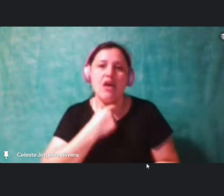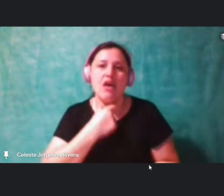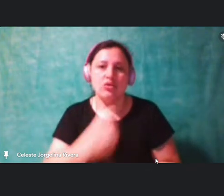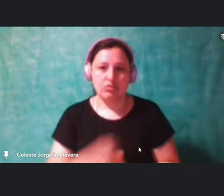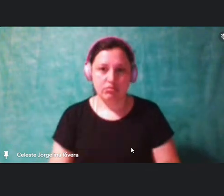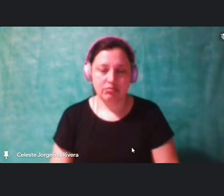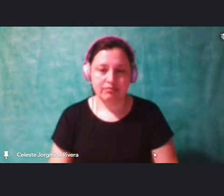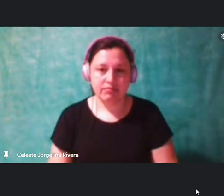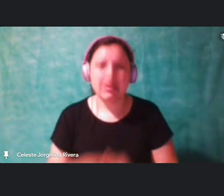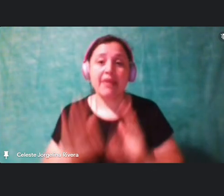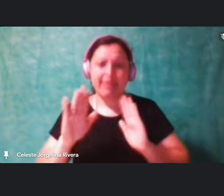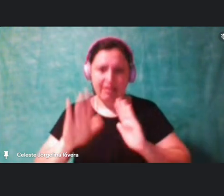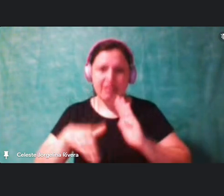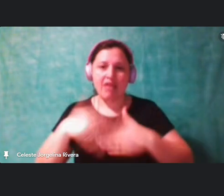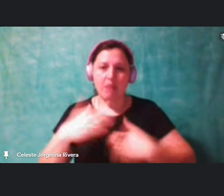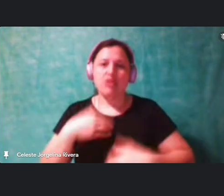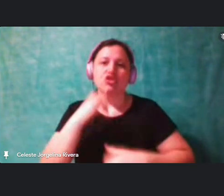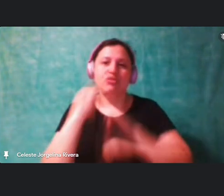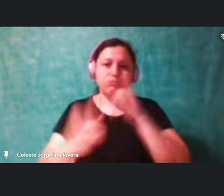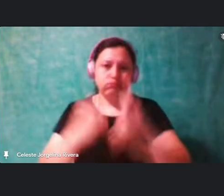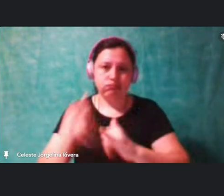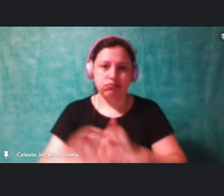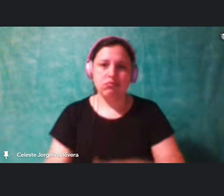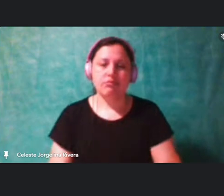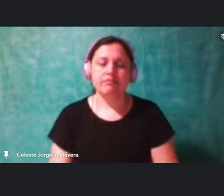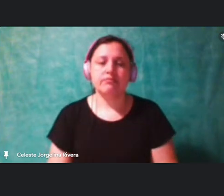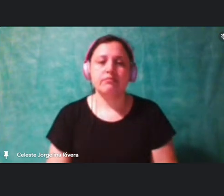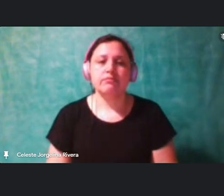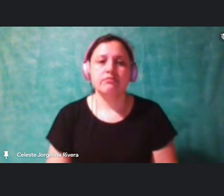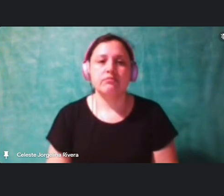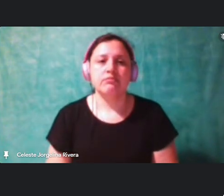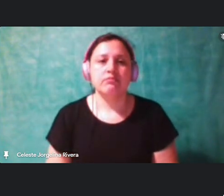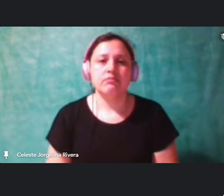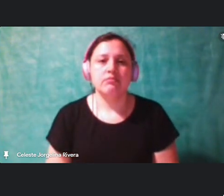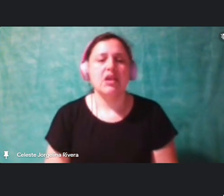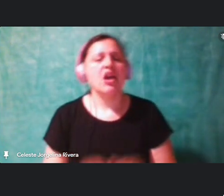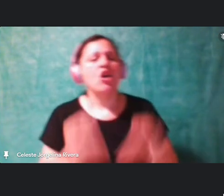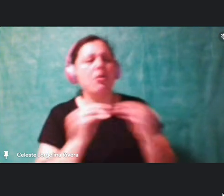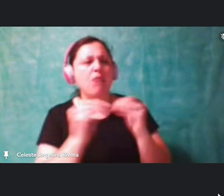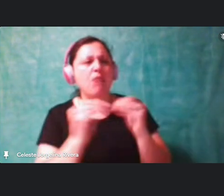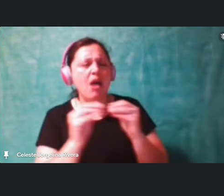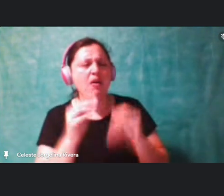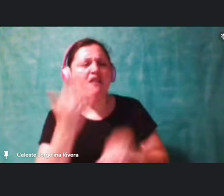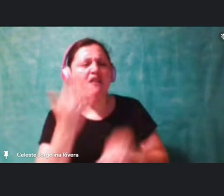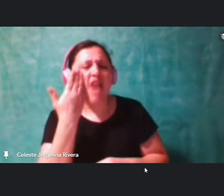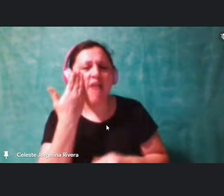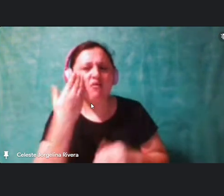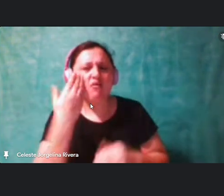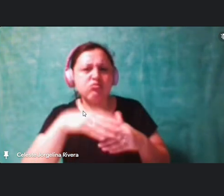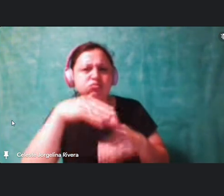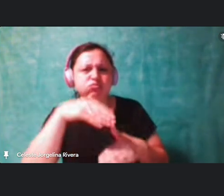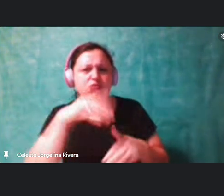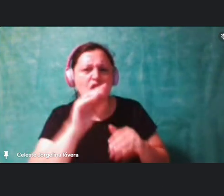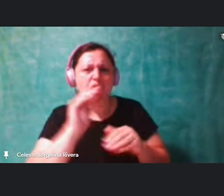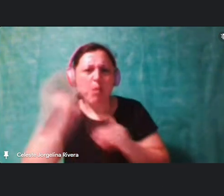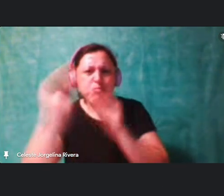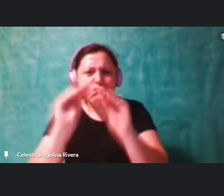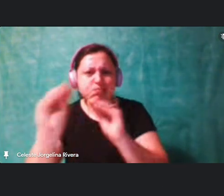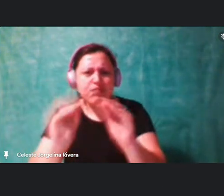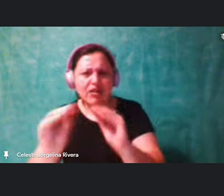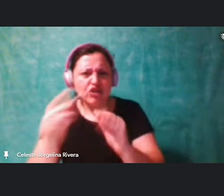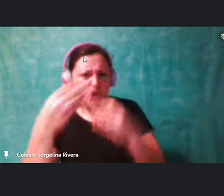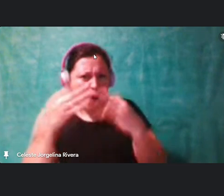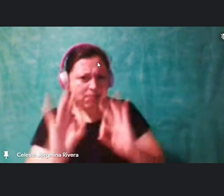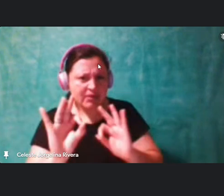El 10 o el 15. Todo lo va a poner solo en Facebook, no en la plataforma. No, en Petco también. Lo que pasa es que siempre les llega mucho más